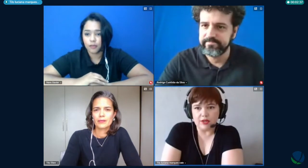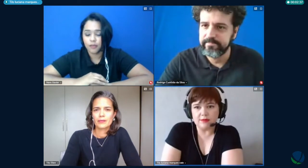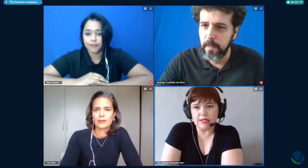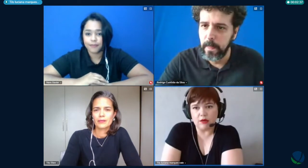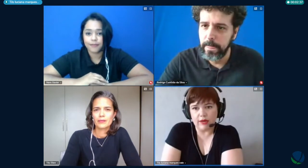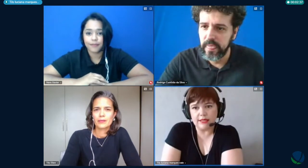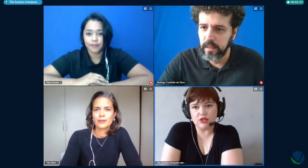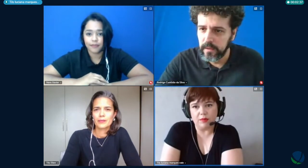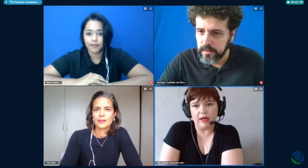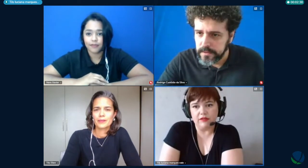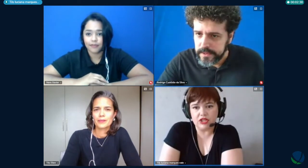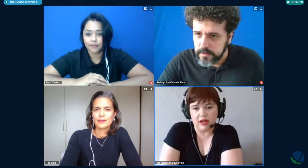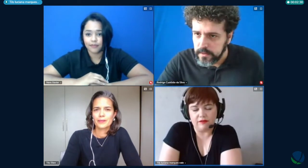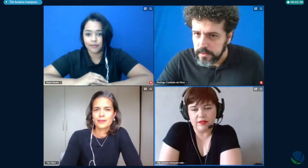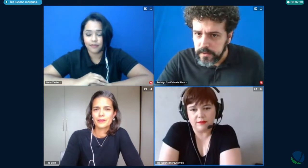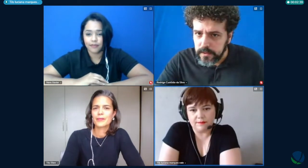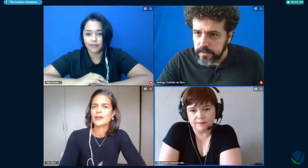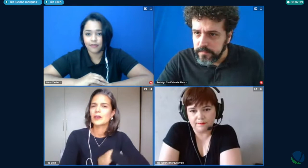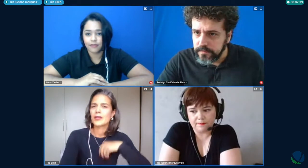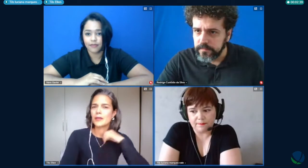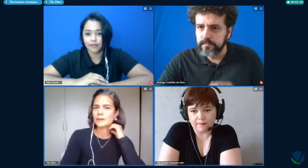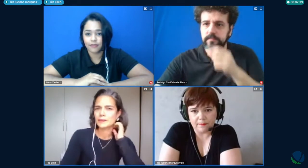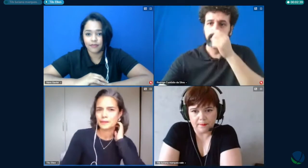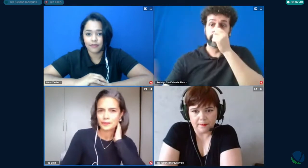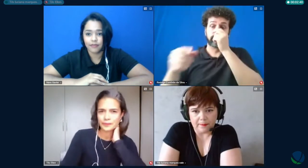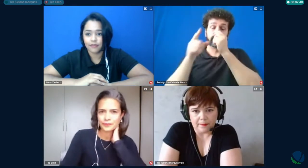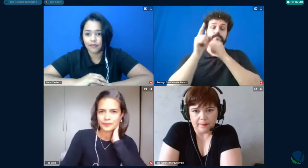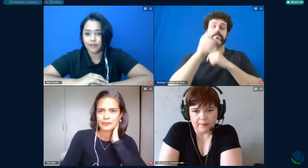a próxima sequência de palavras-chave. Ok.